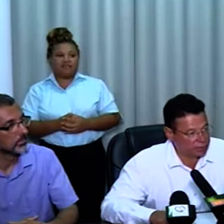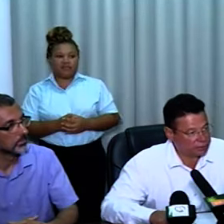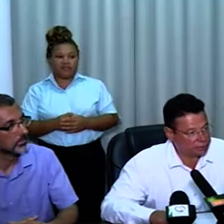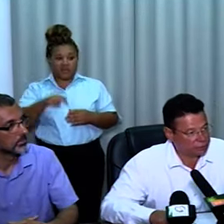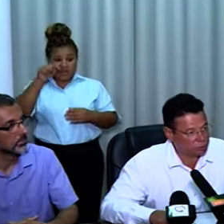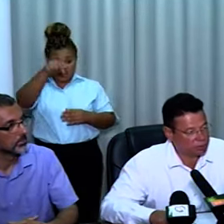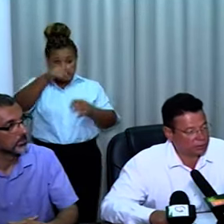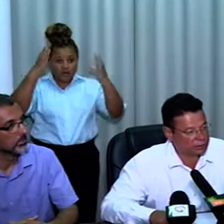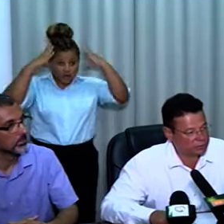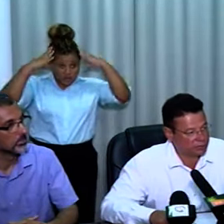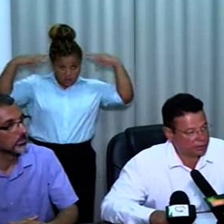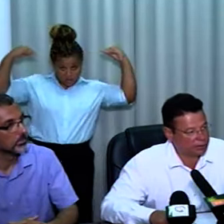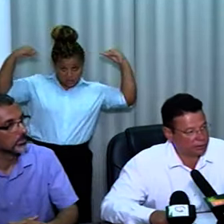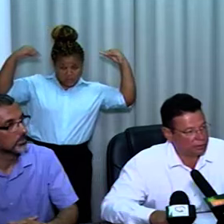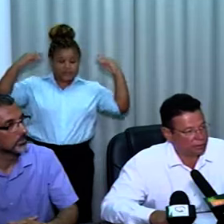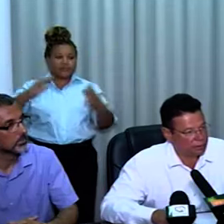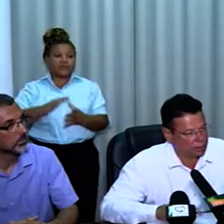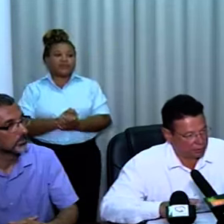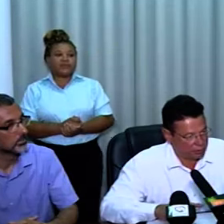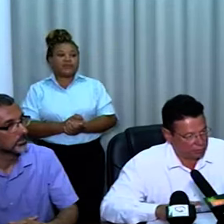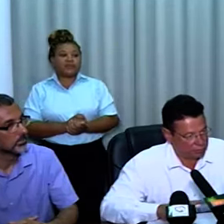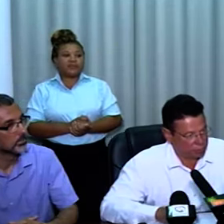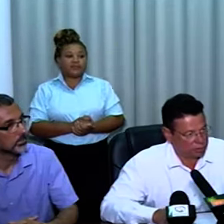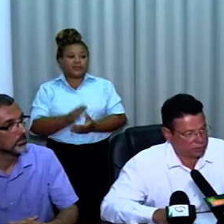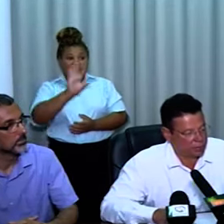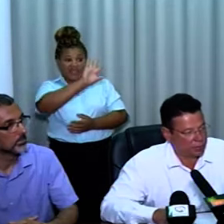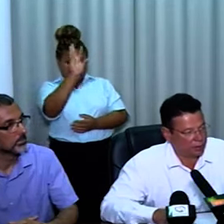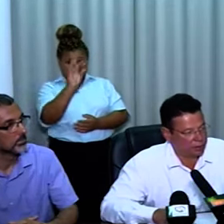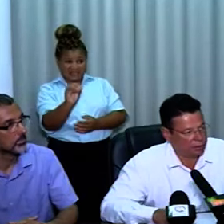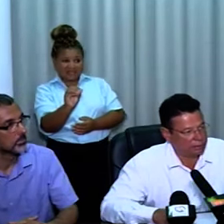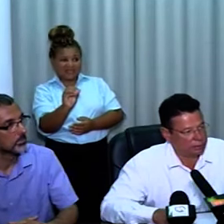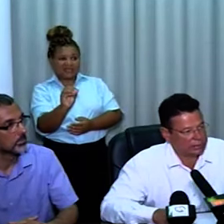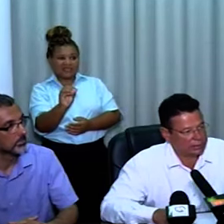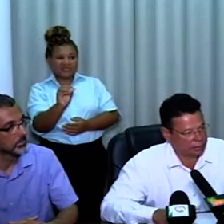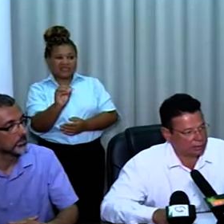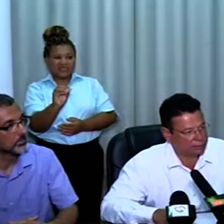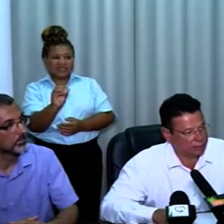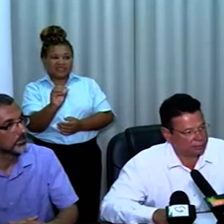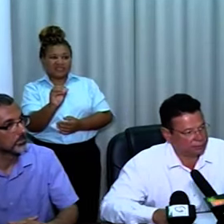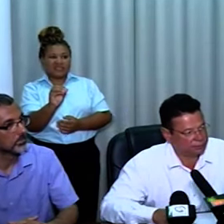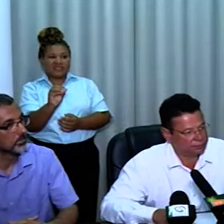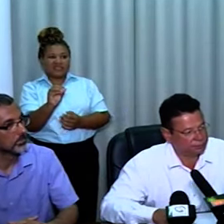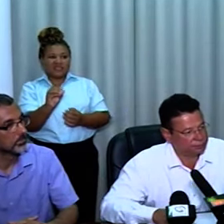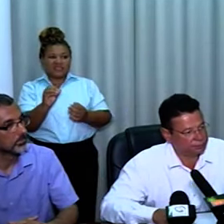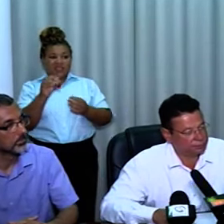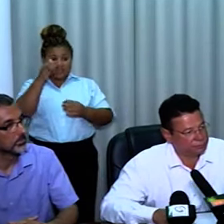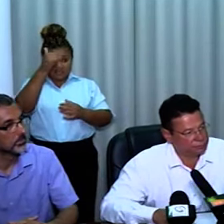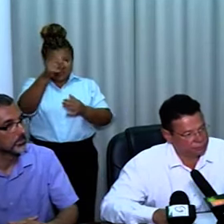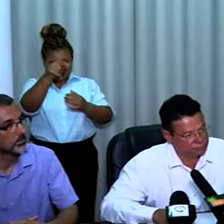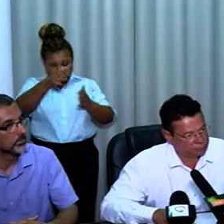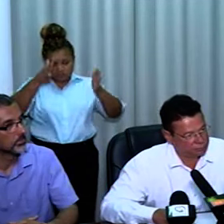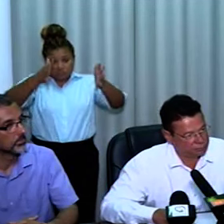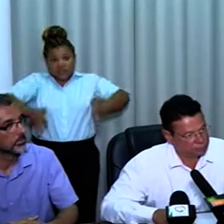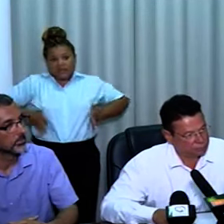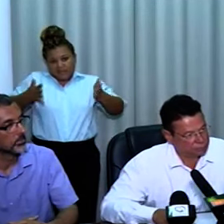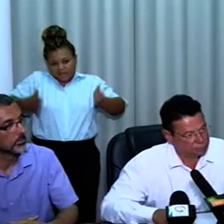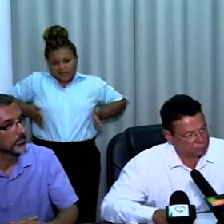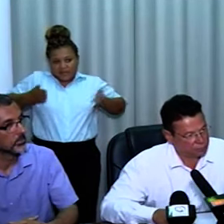wheelchair, donc il y a un transfert, à travers la procédure séparée, il y a une quarantaine. Il est dit qu'il te demande pour